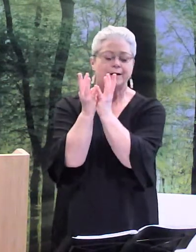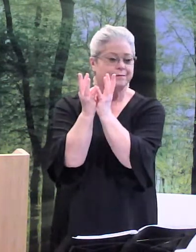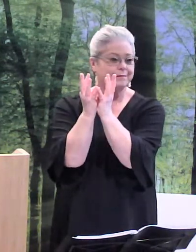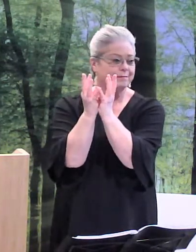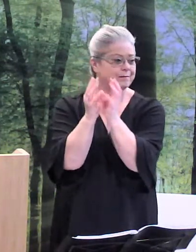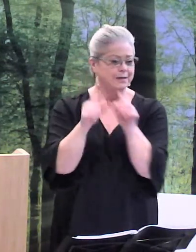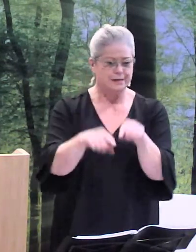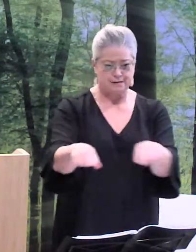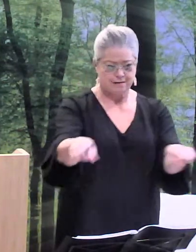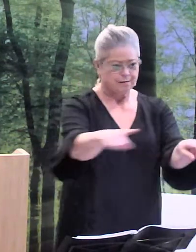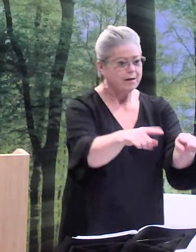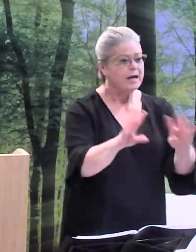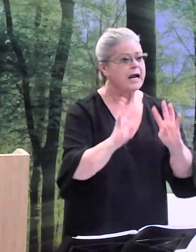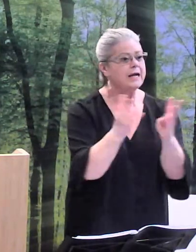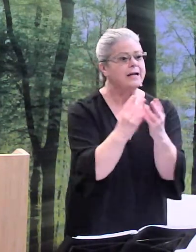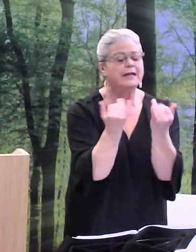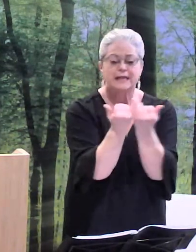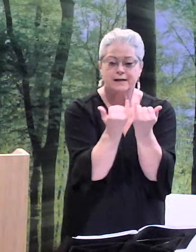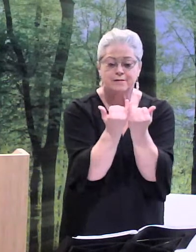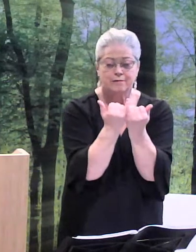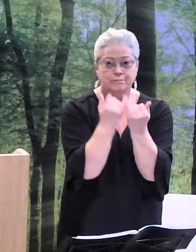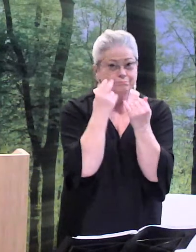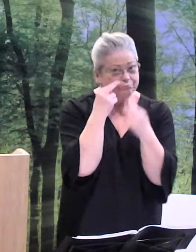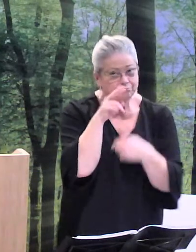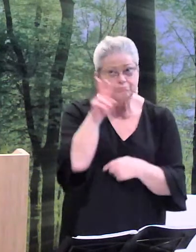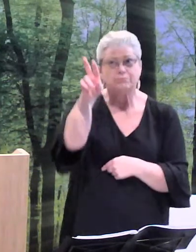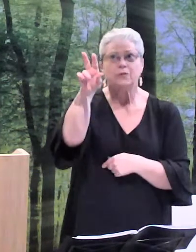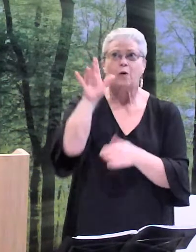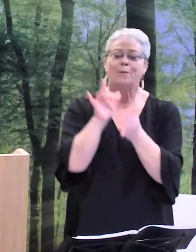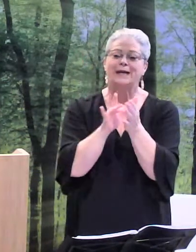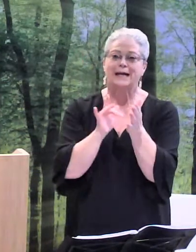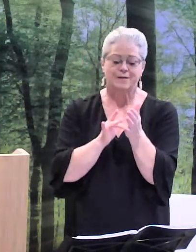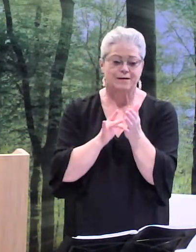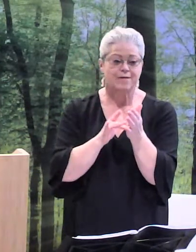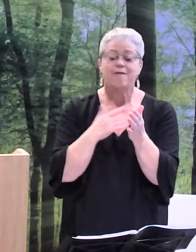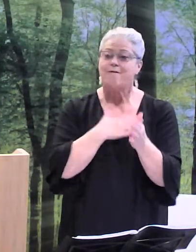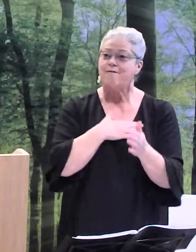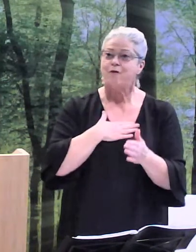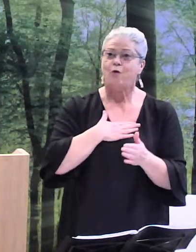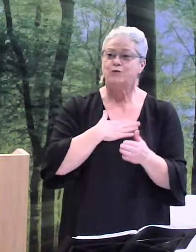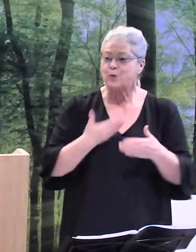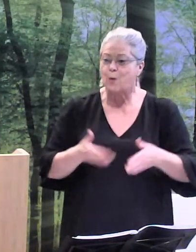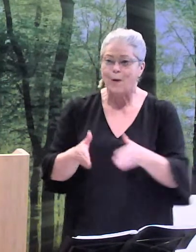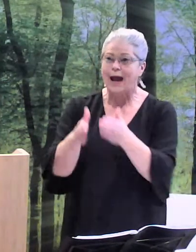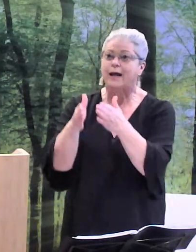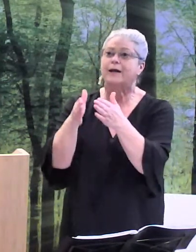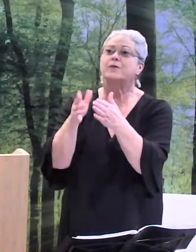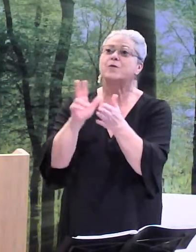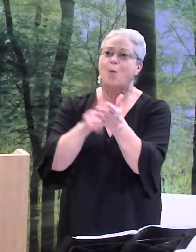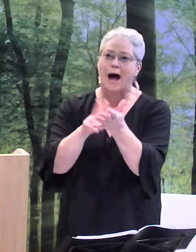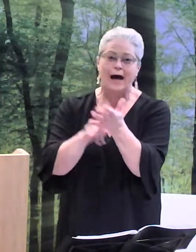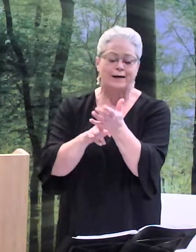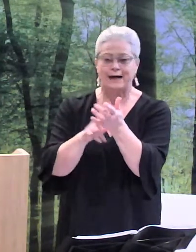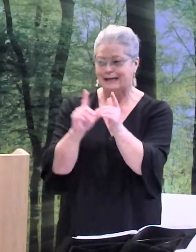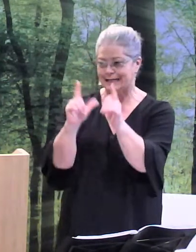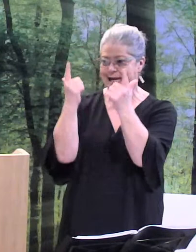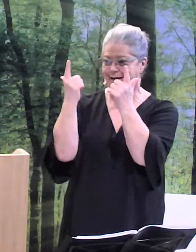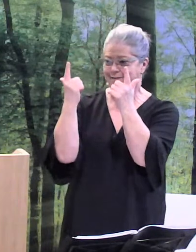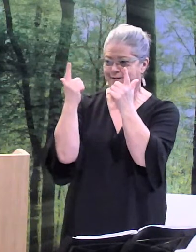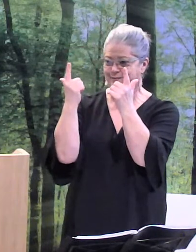in deze dienst en richt onze ogen op Jezus, die voor ons de weg is, de waarheid en het